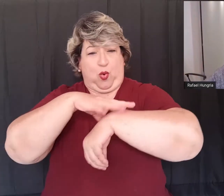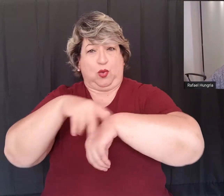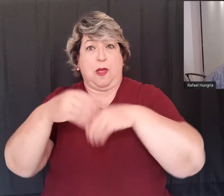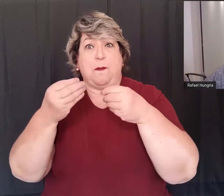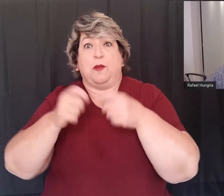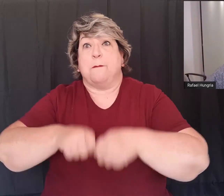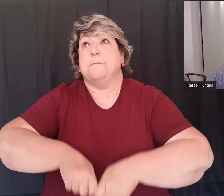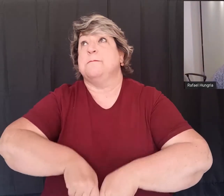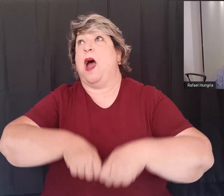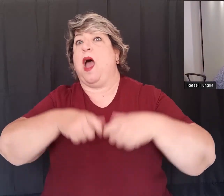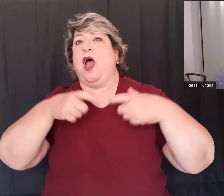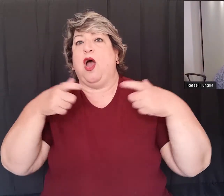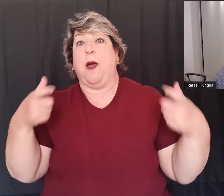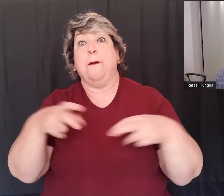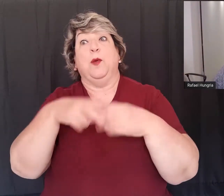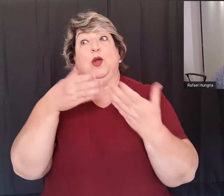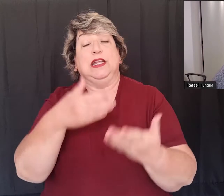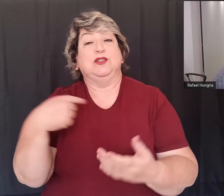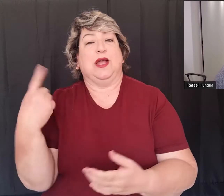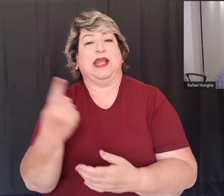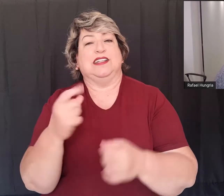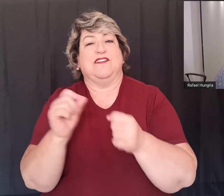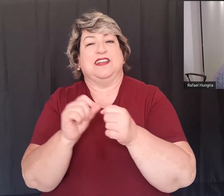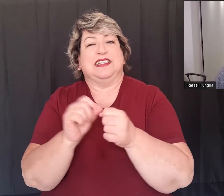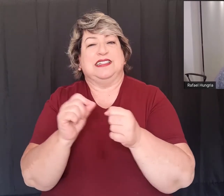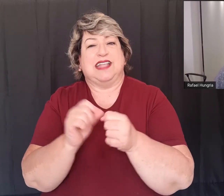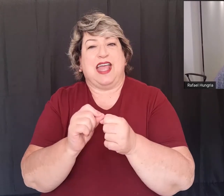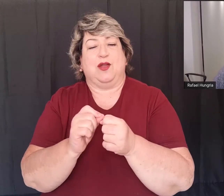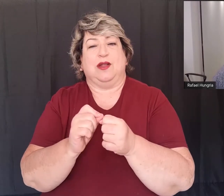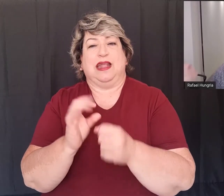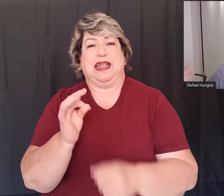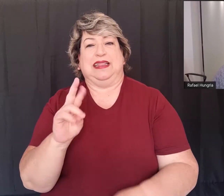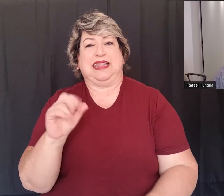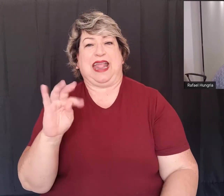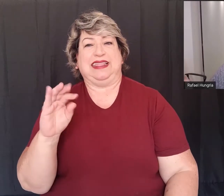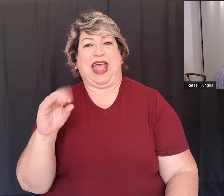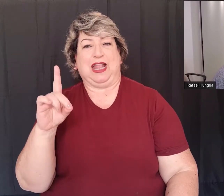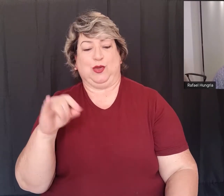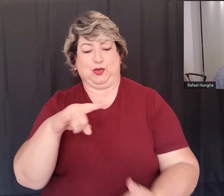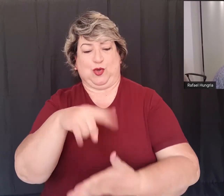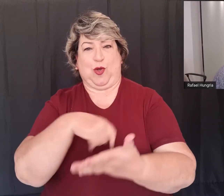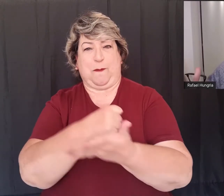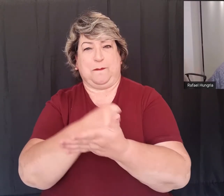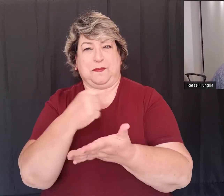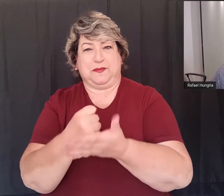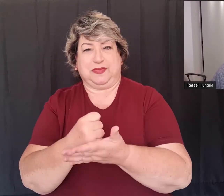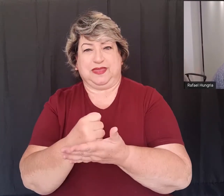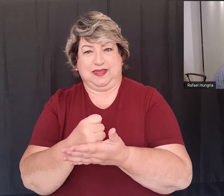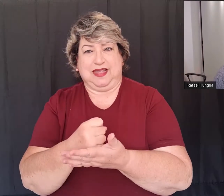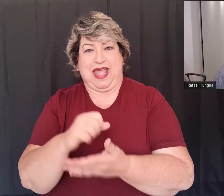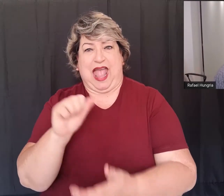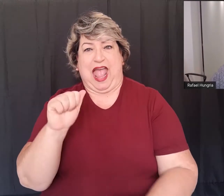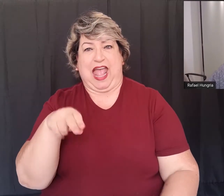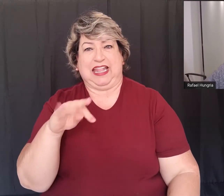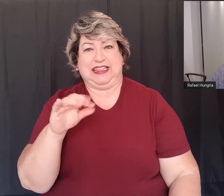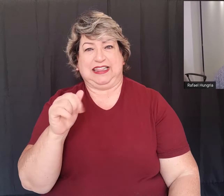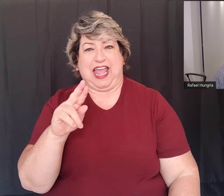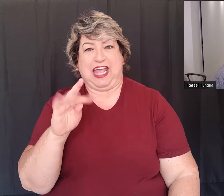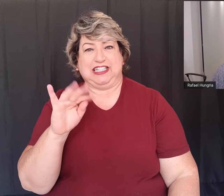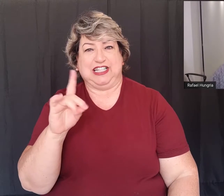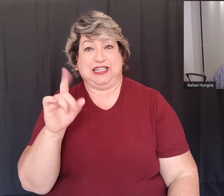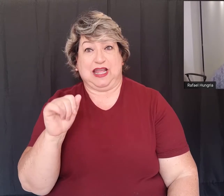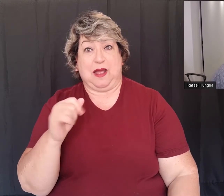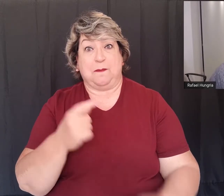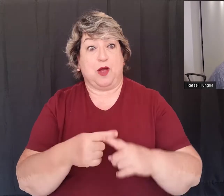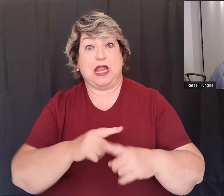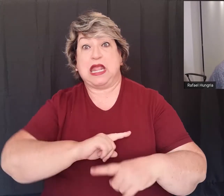muito maior. Por isso que eles construíram as bases na Antártida. Por isso que existe o Tratado da Antártida. Vocês vão ver que é proibido qualquer